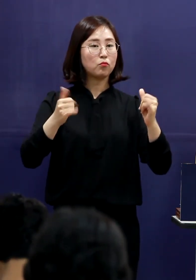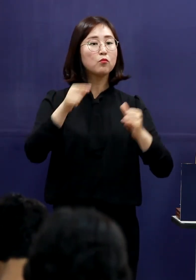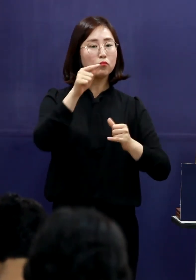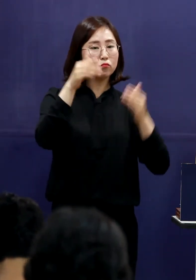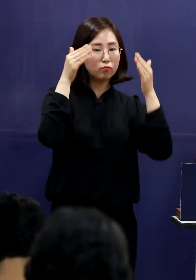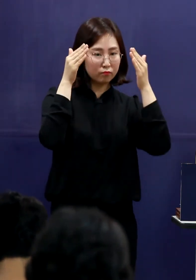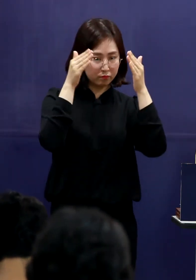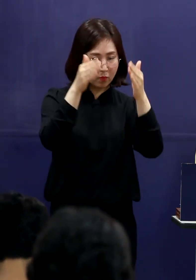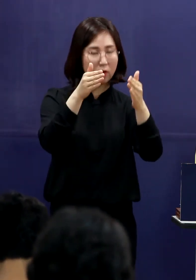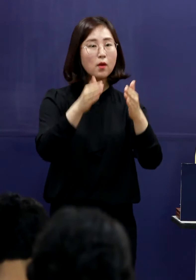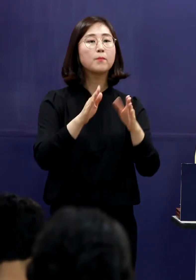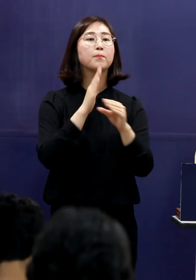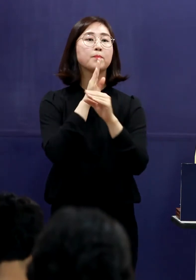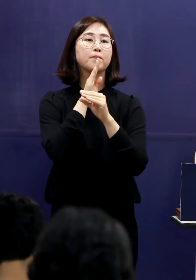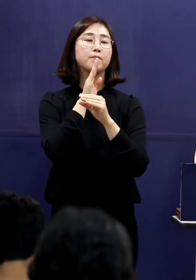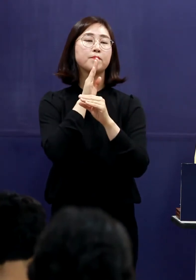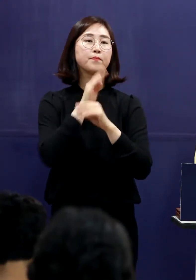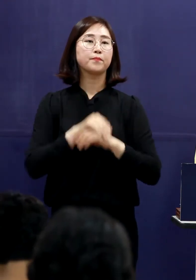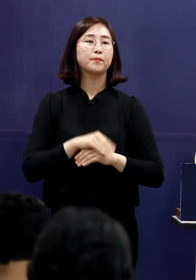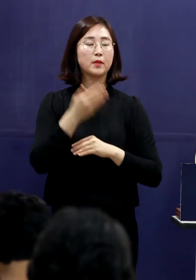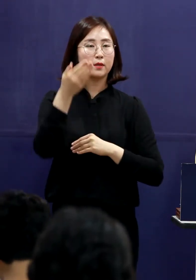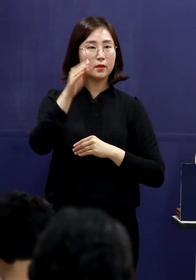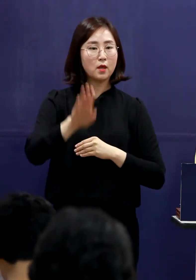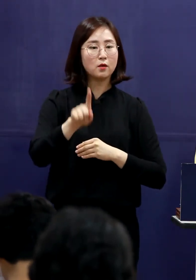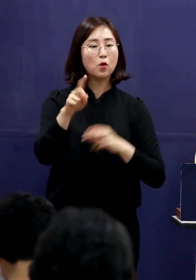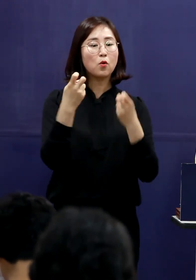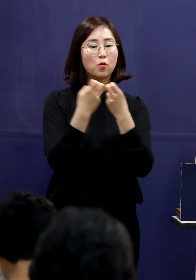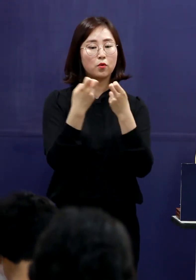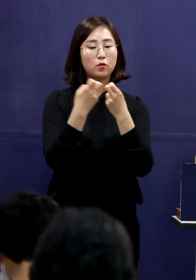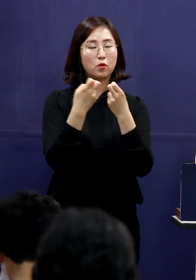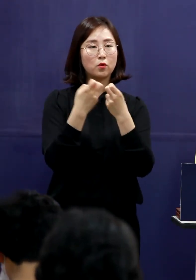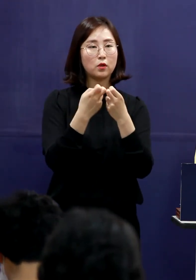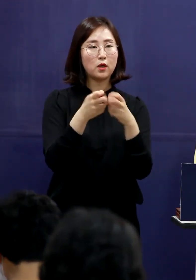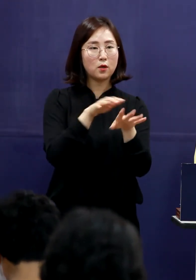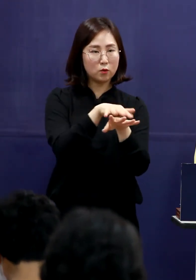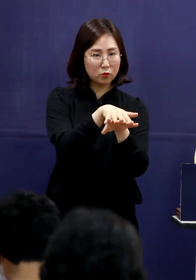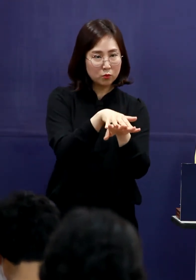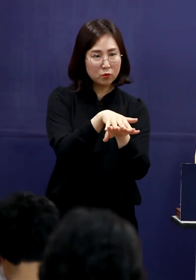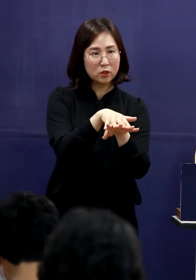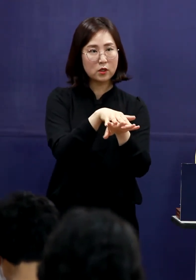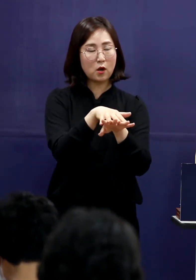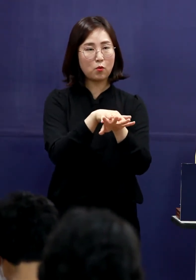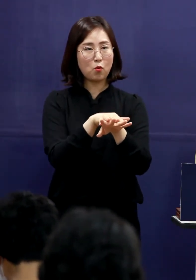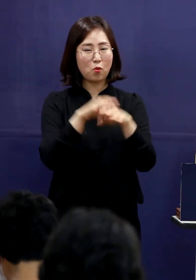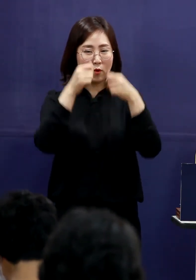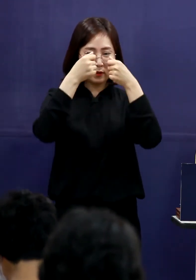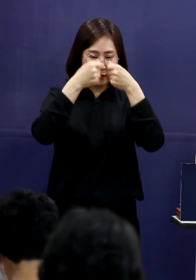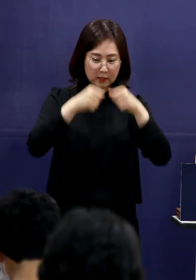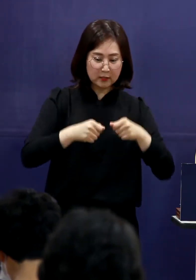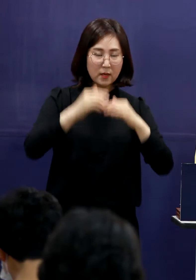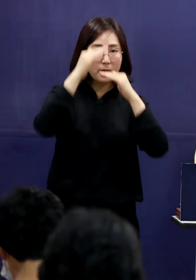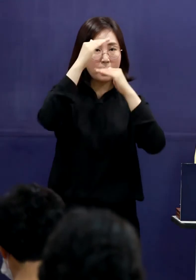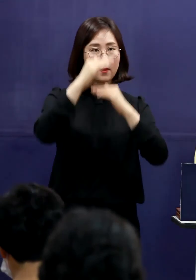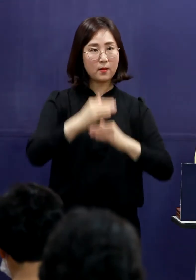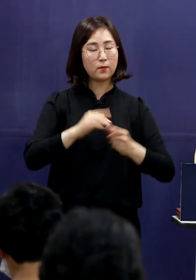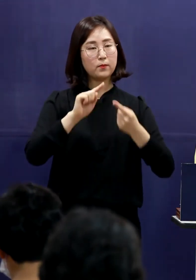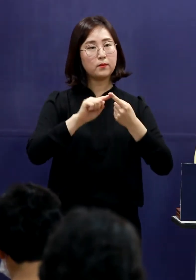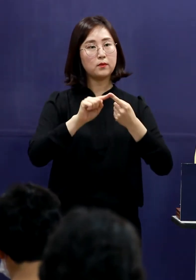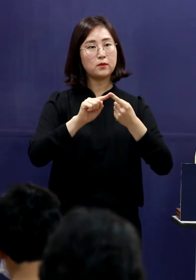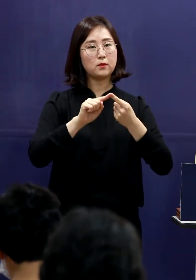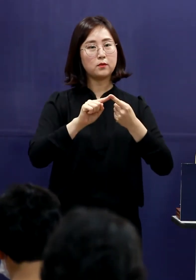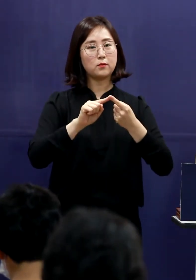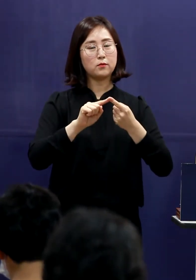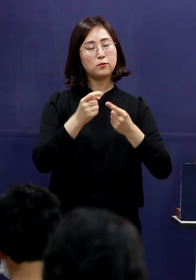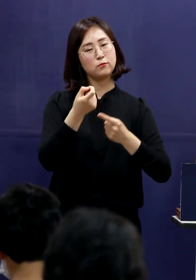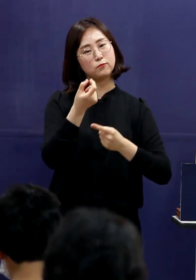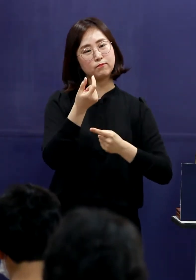생각을 하고 있습니다. 다만 그것을 이제 어떻게 구성할 것인지에 관한 구체적인 내용에 대해서는 좀 이견이 많이